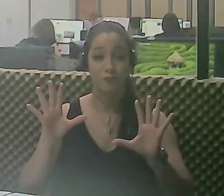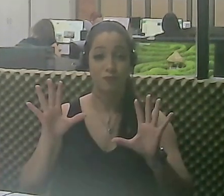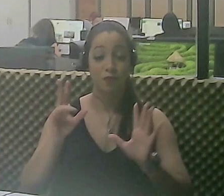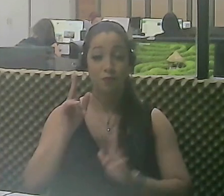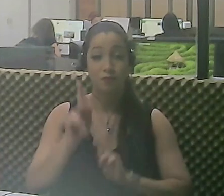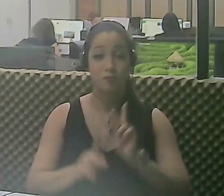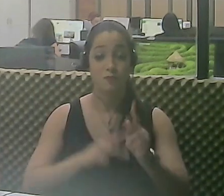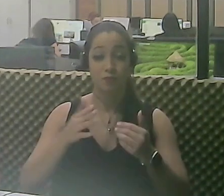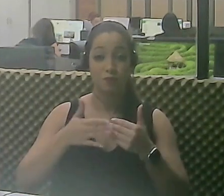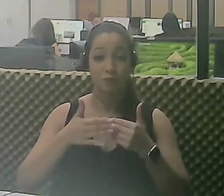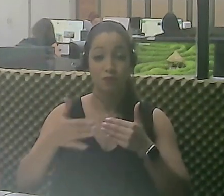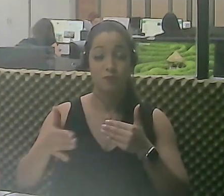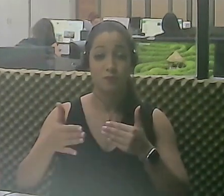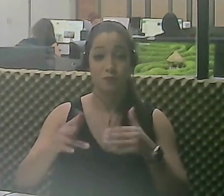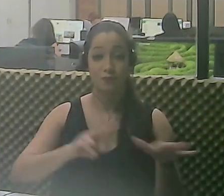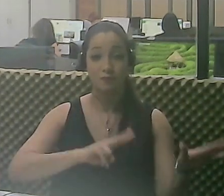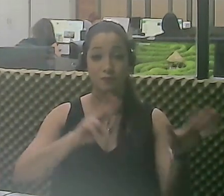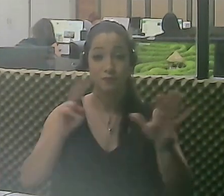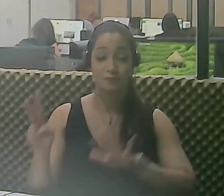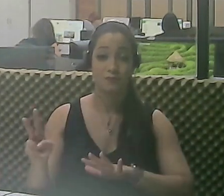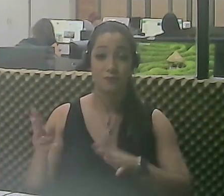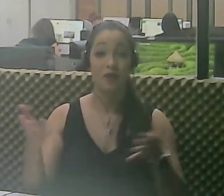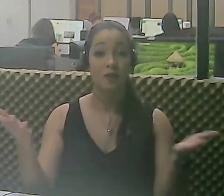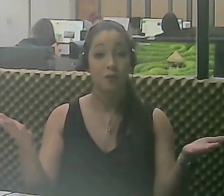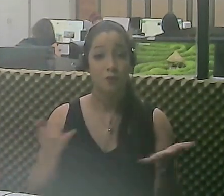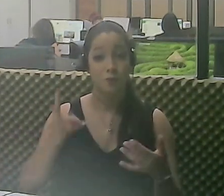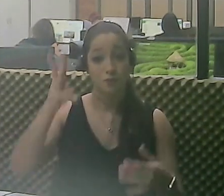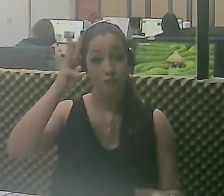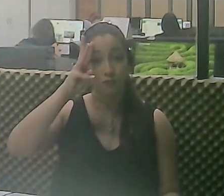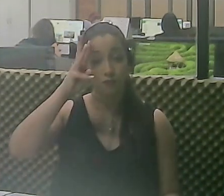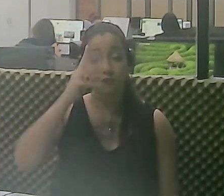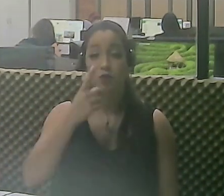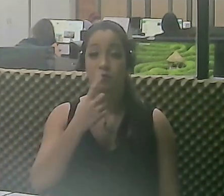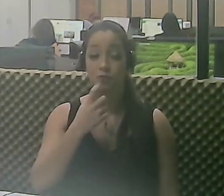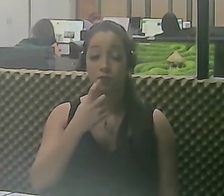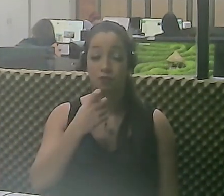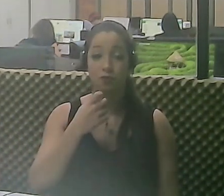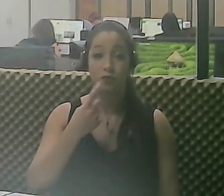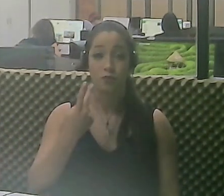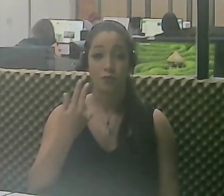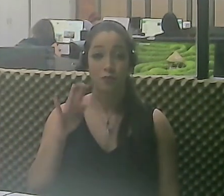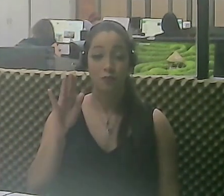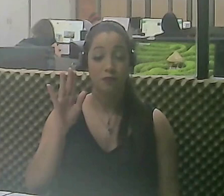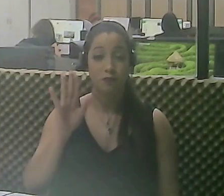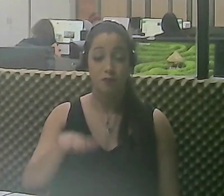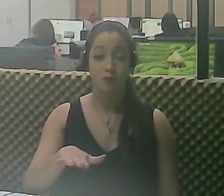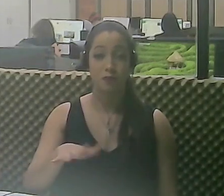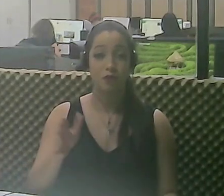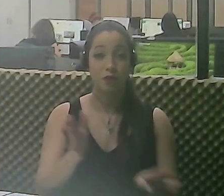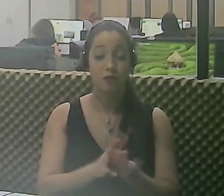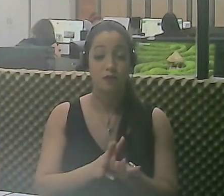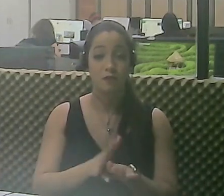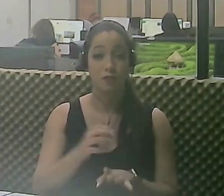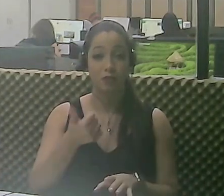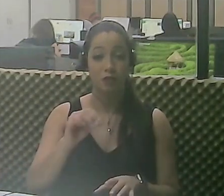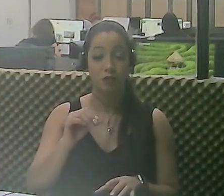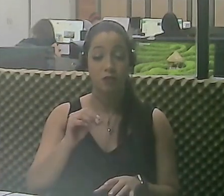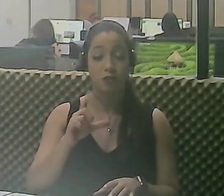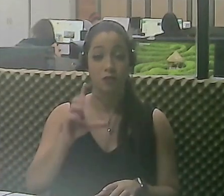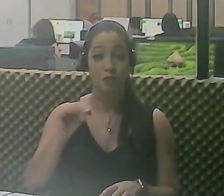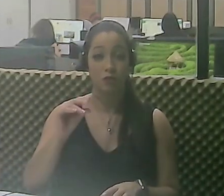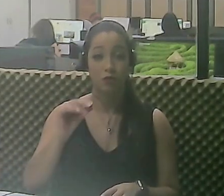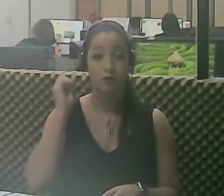a população a partir desta semana. Agora, toda terça, tem feira das 2h30 da tarde até as 10 da noite, no